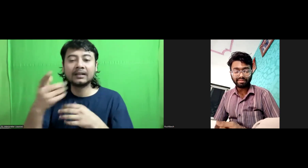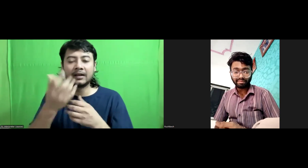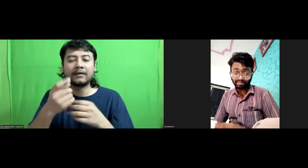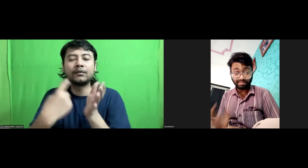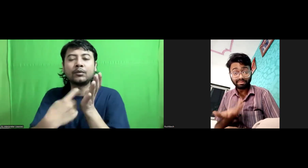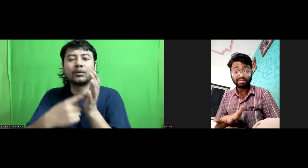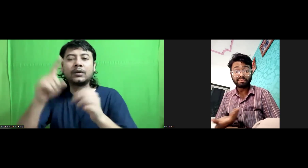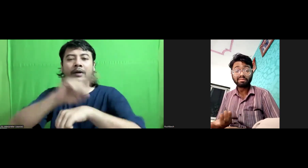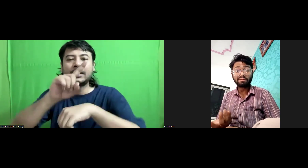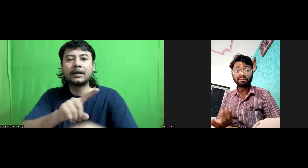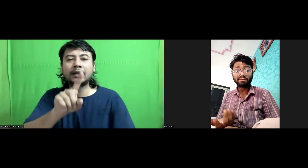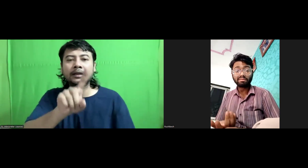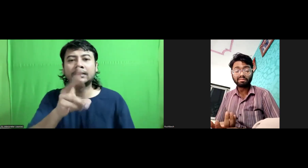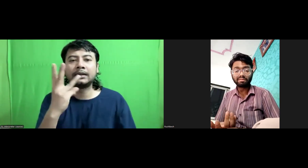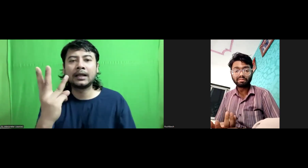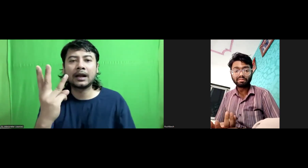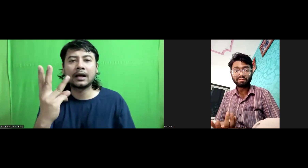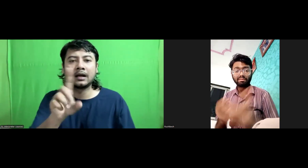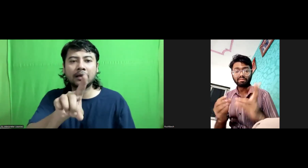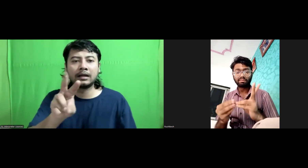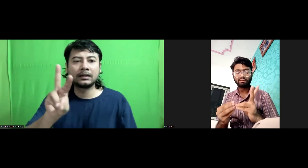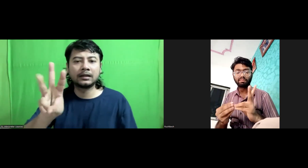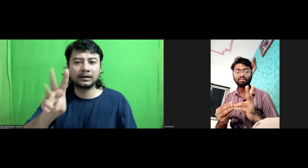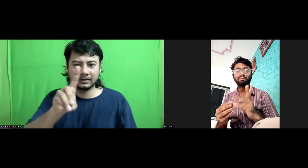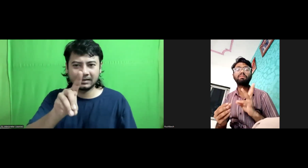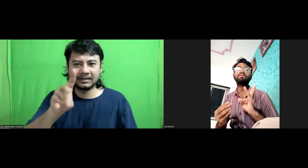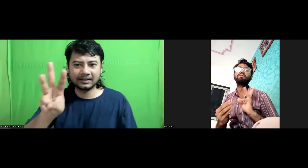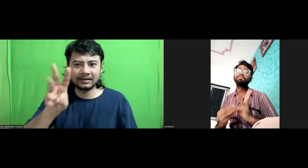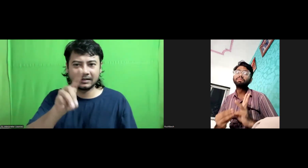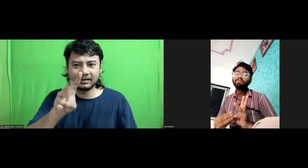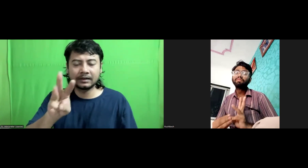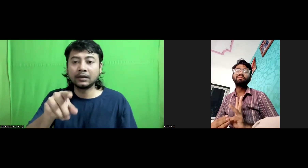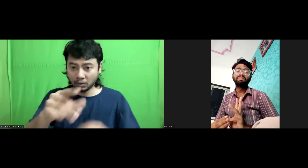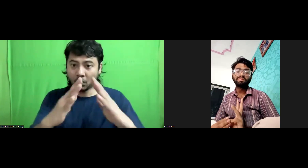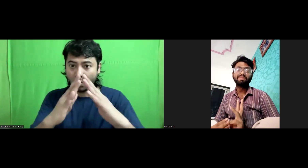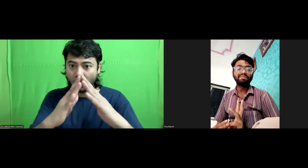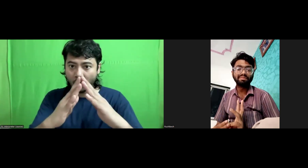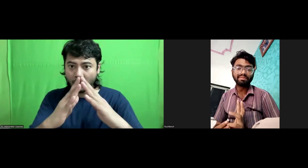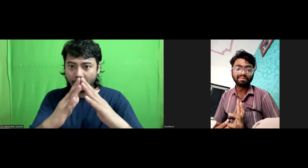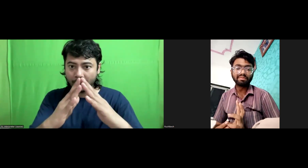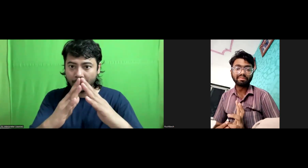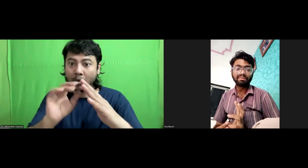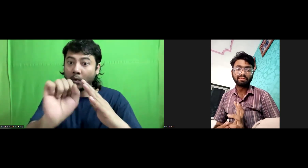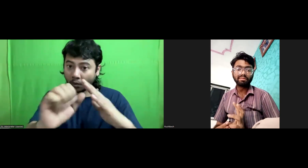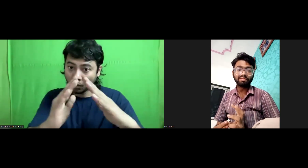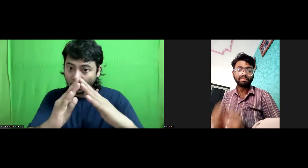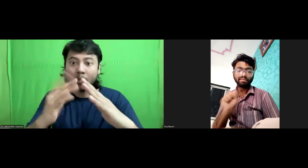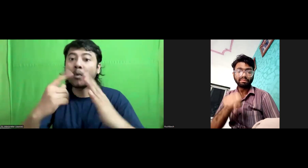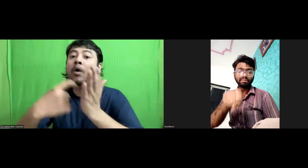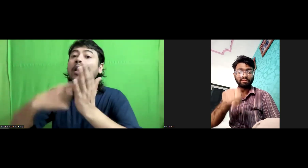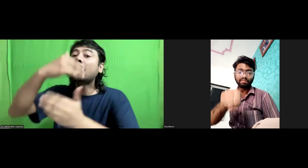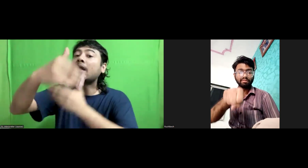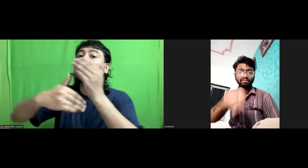इट इज समबडी इन योर ओन हाउस बट और समबडी इन योर इमीडिएट फैमिली ऑल्सो इफ समबडी इज